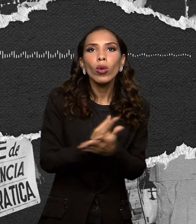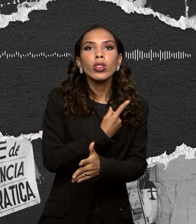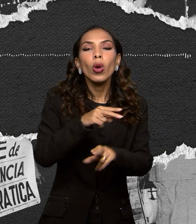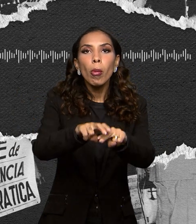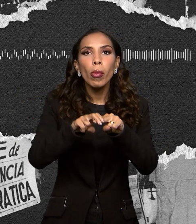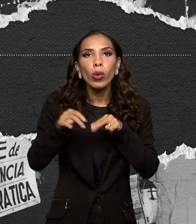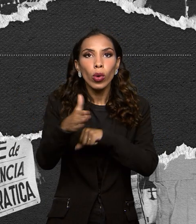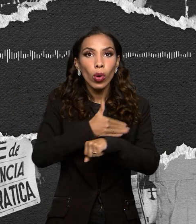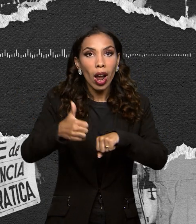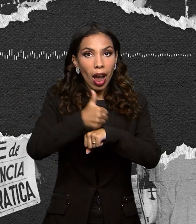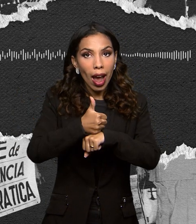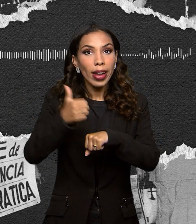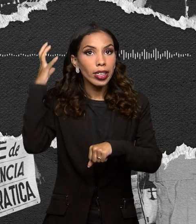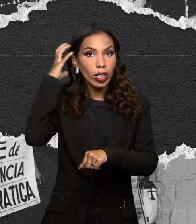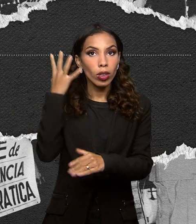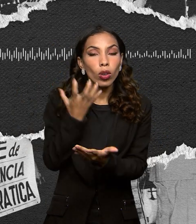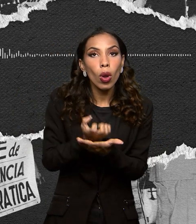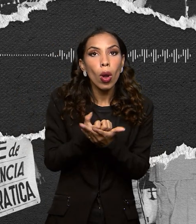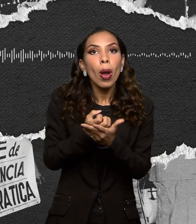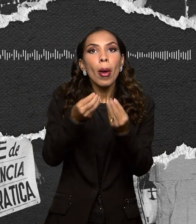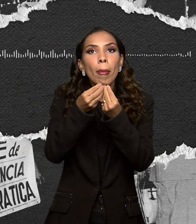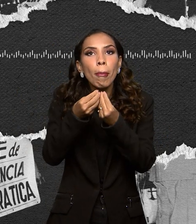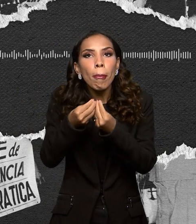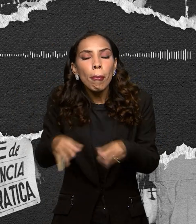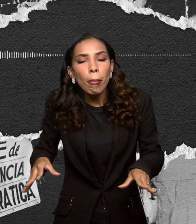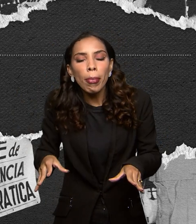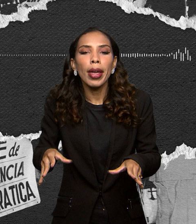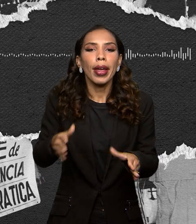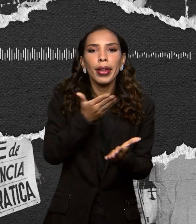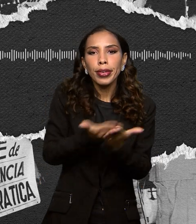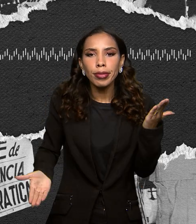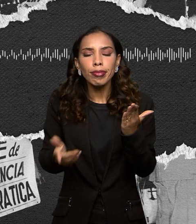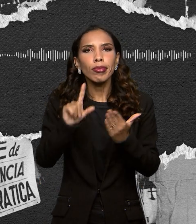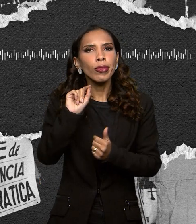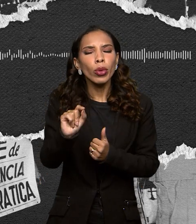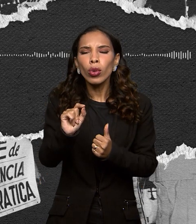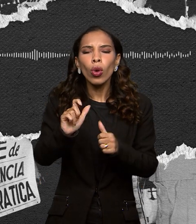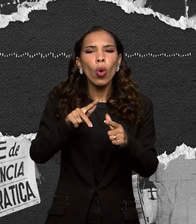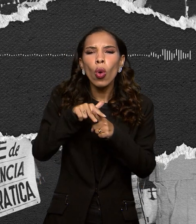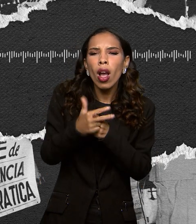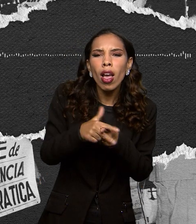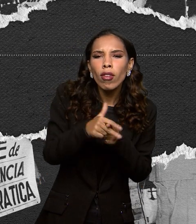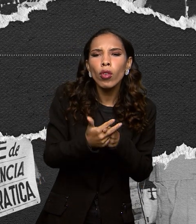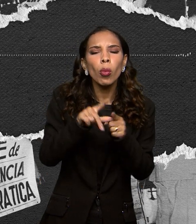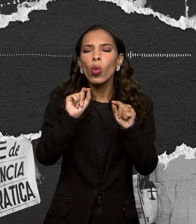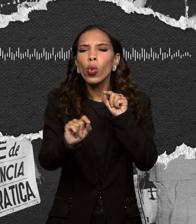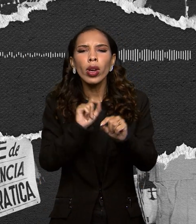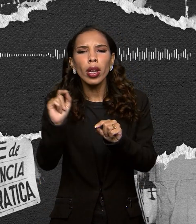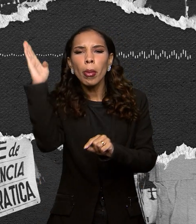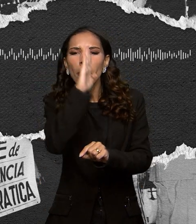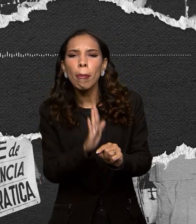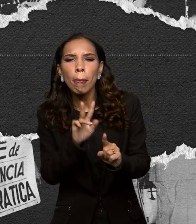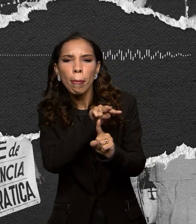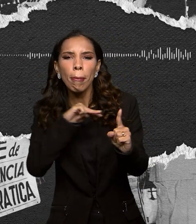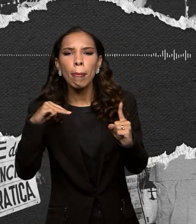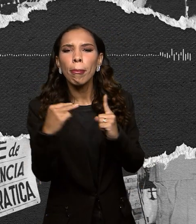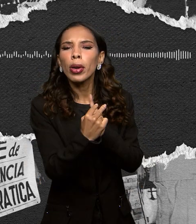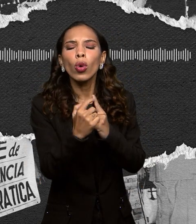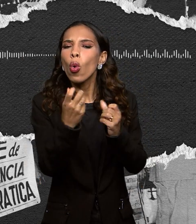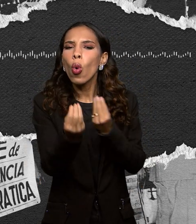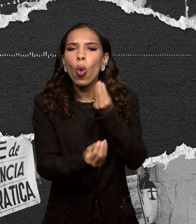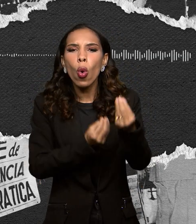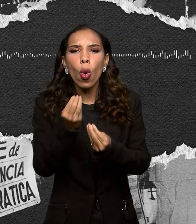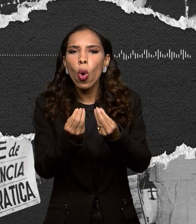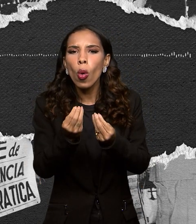podcast Perdas e Danos, a gente investiga que reformas eram essas, que Brasil era esse a ser mudado, o que ele seria e o que